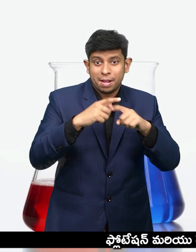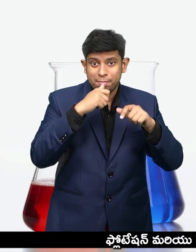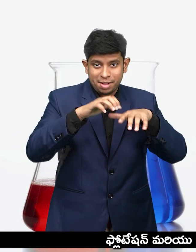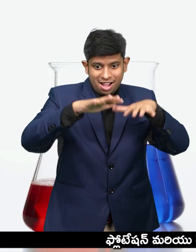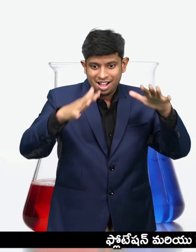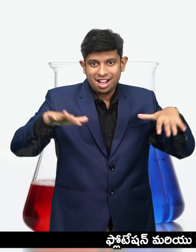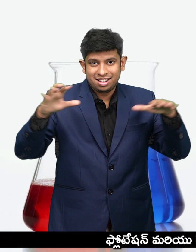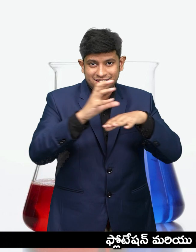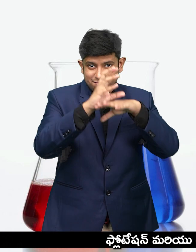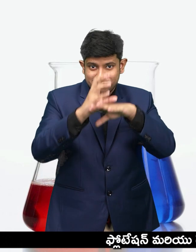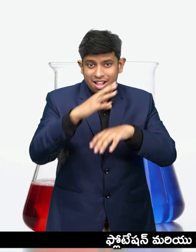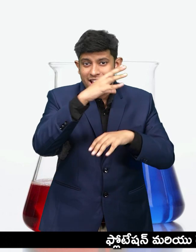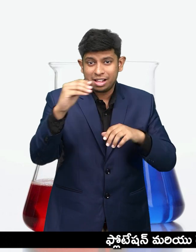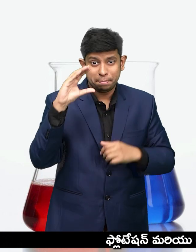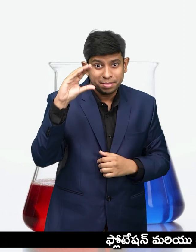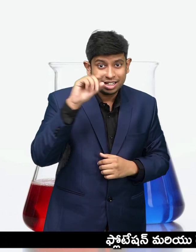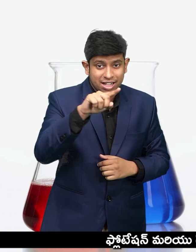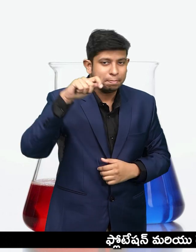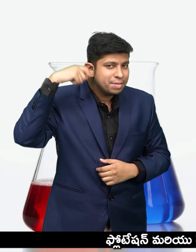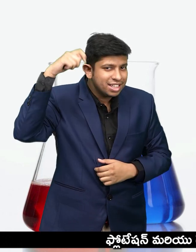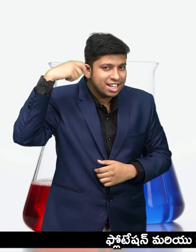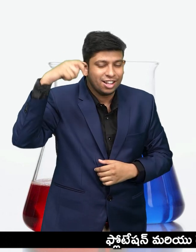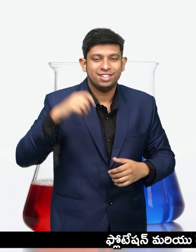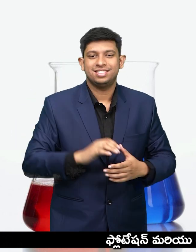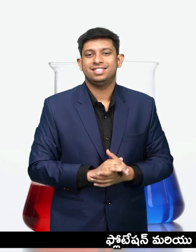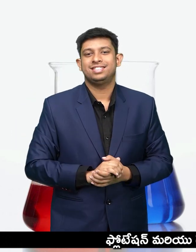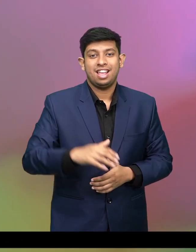డెన్సిటీ గురించి కొంత సమాచారాన్ని సేకరిద్దాం.